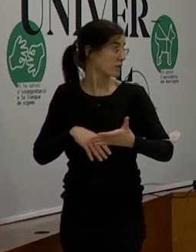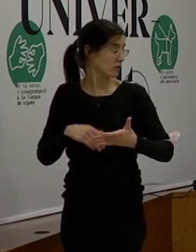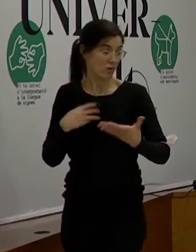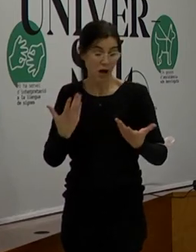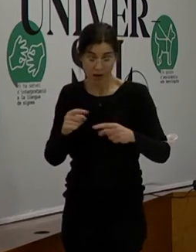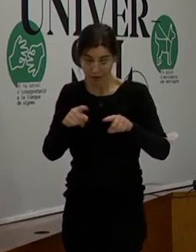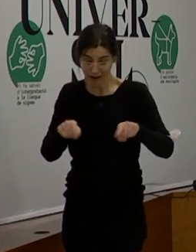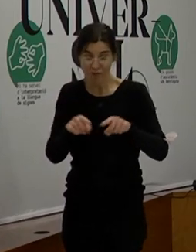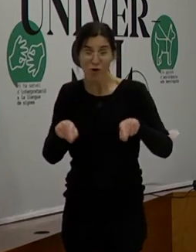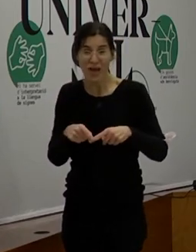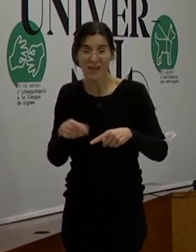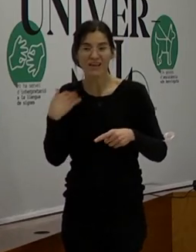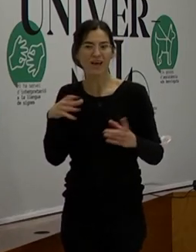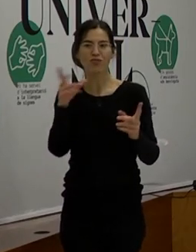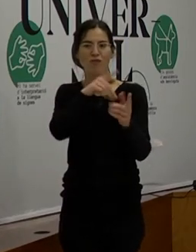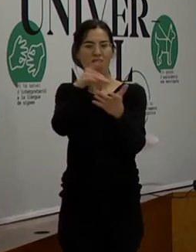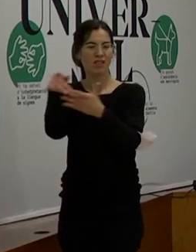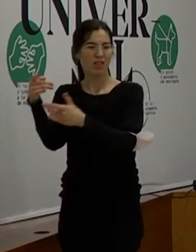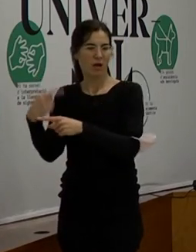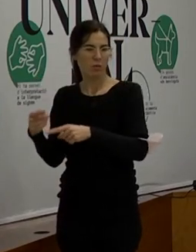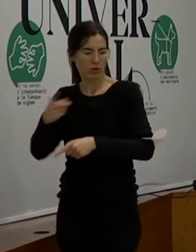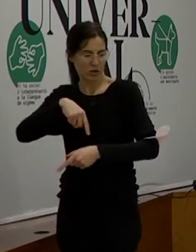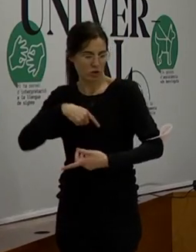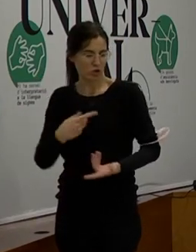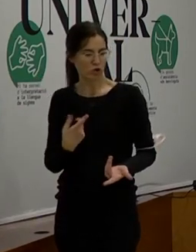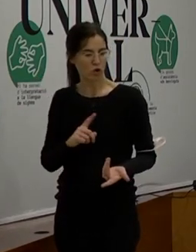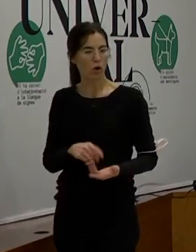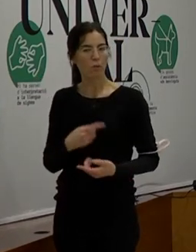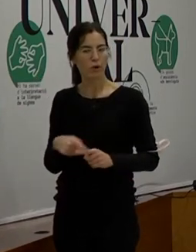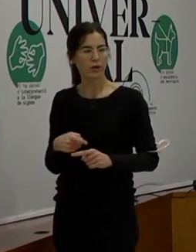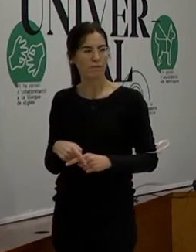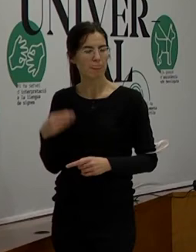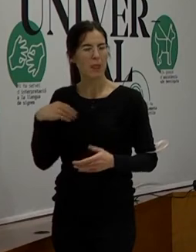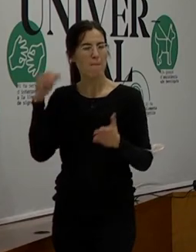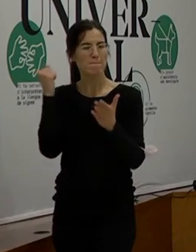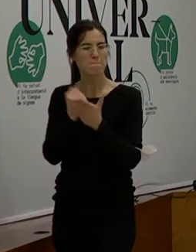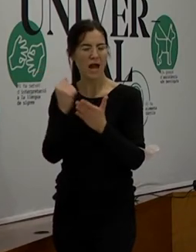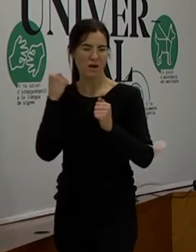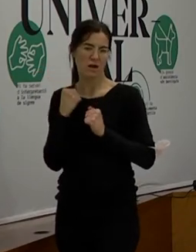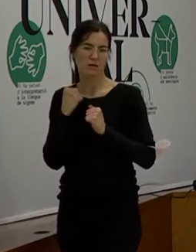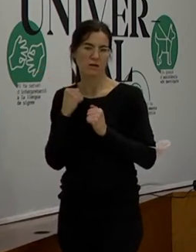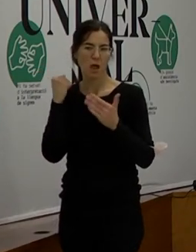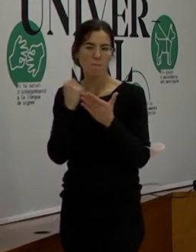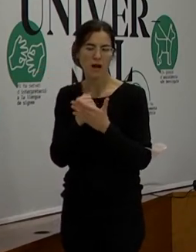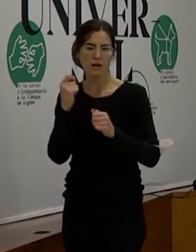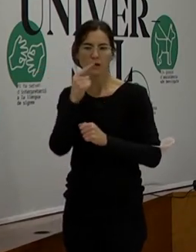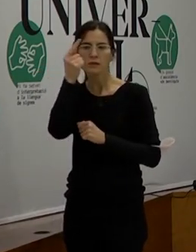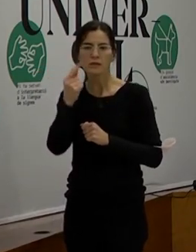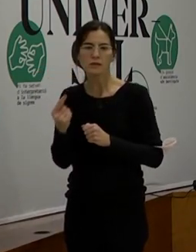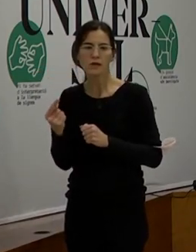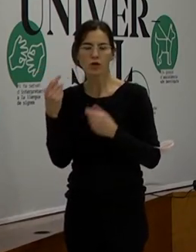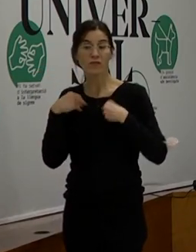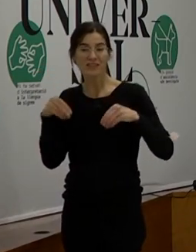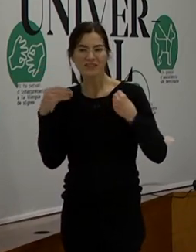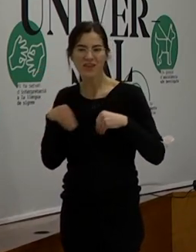arreu, perquè és Barcelona, no? Doncs pues, per què no nosaltres? Marca. Diseña,